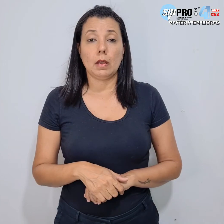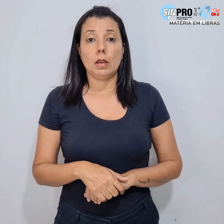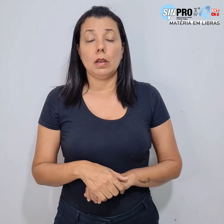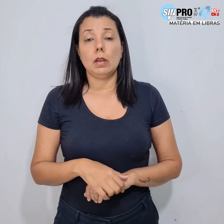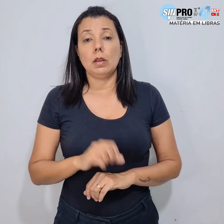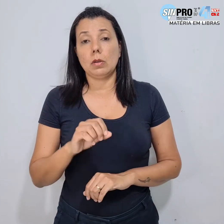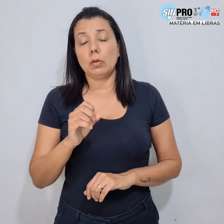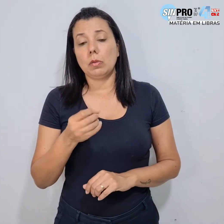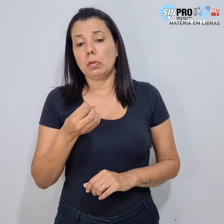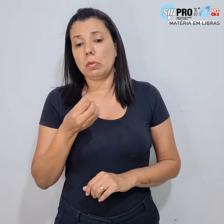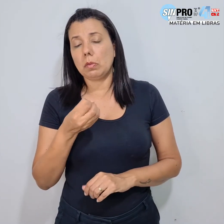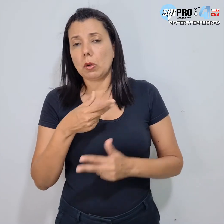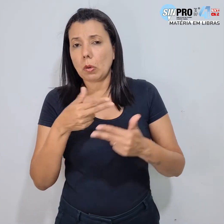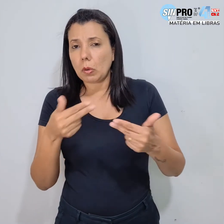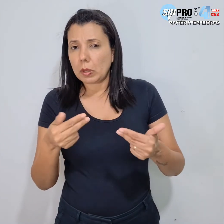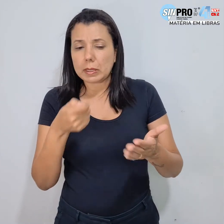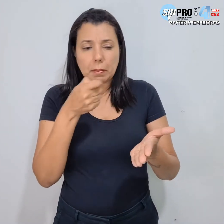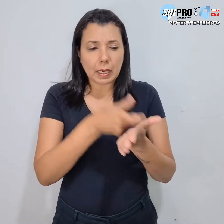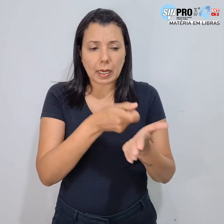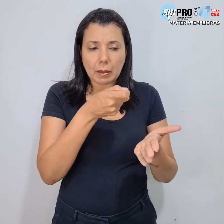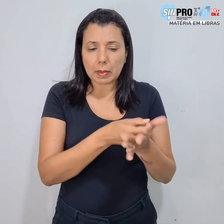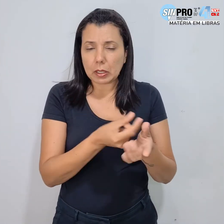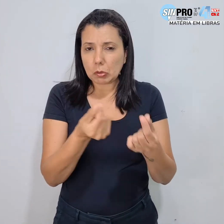com ou sem contrapartida financeira.